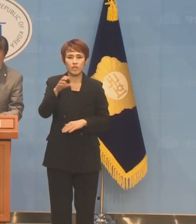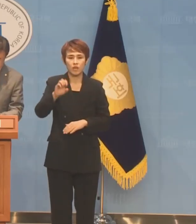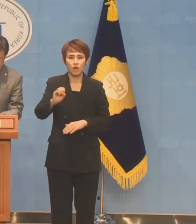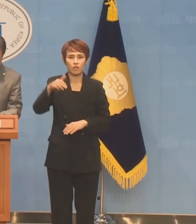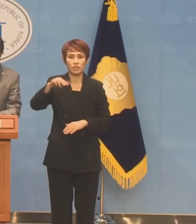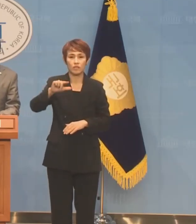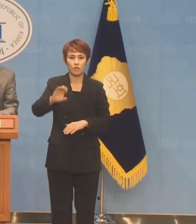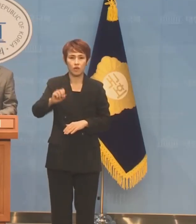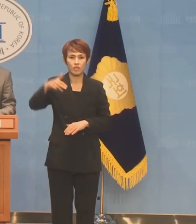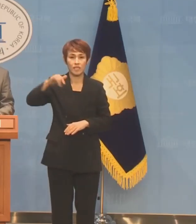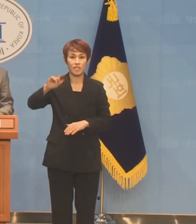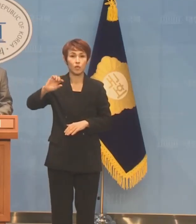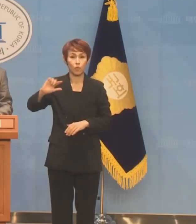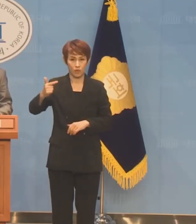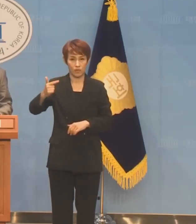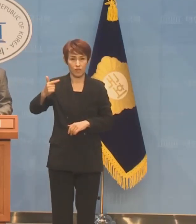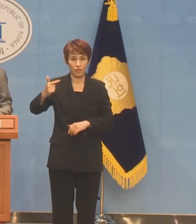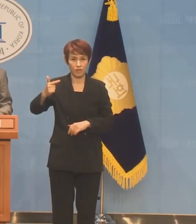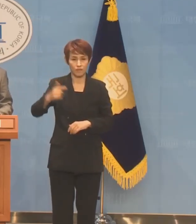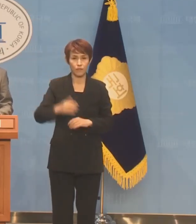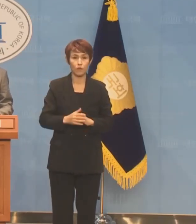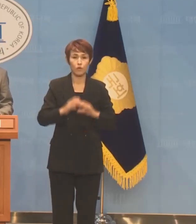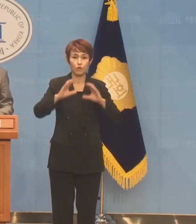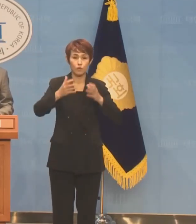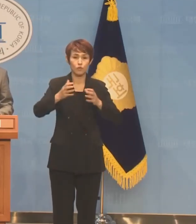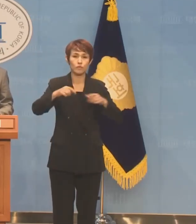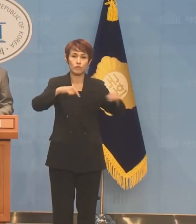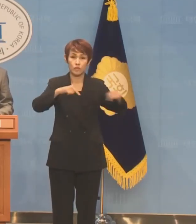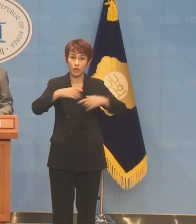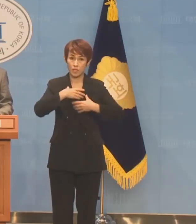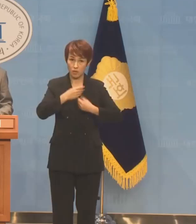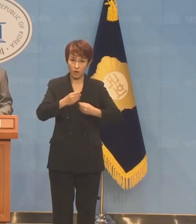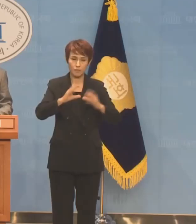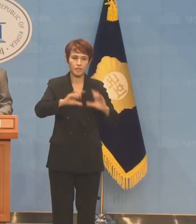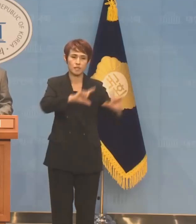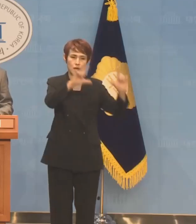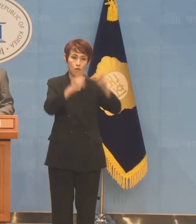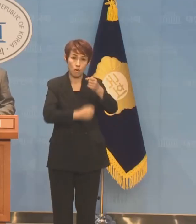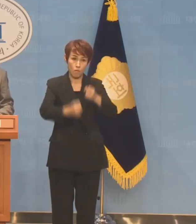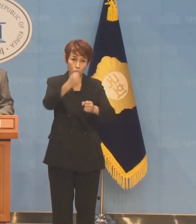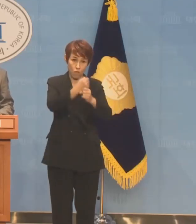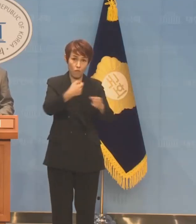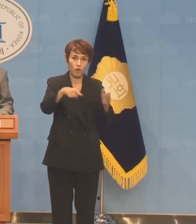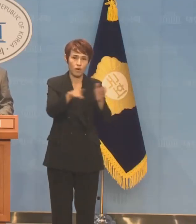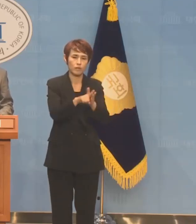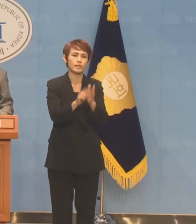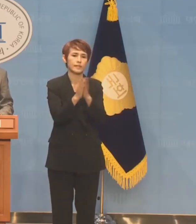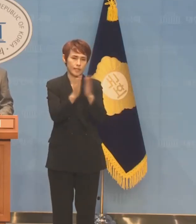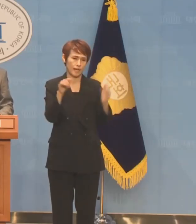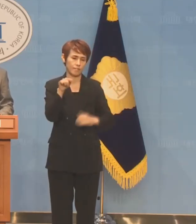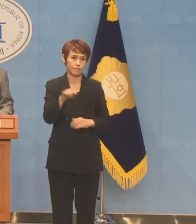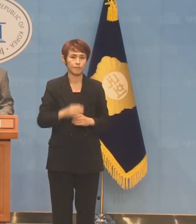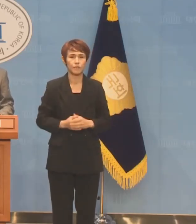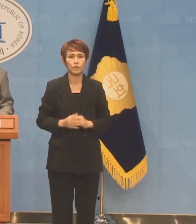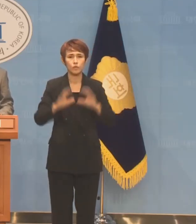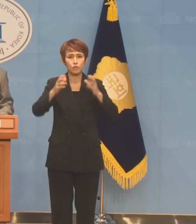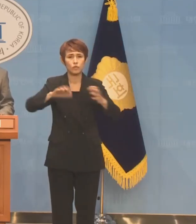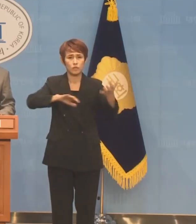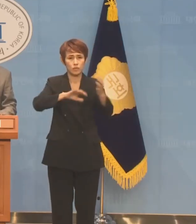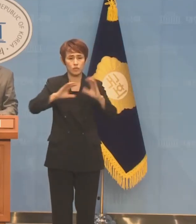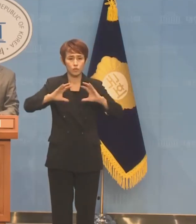영정치원 국정안정은 민생 회복을 위한 출발점이다 논평을 하겠습니다. 국정의 혼란을